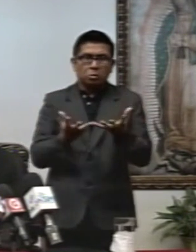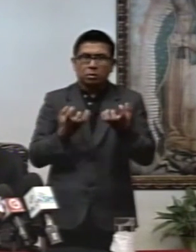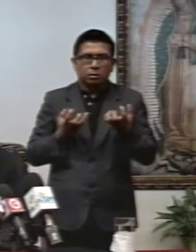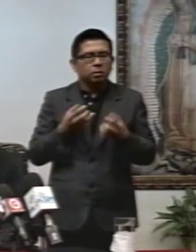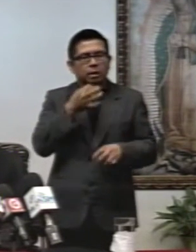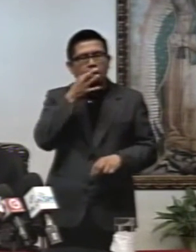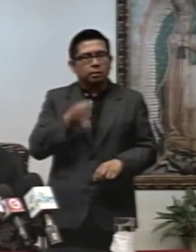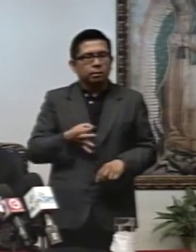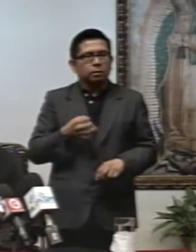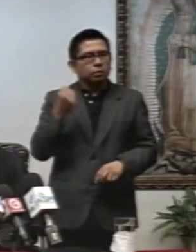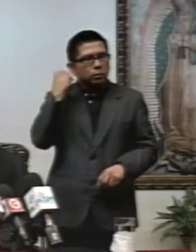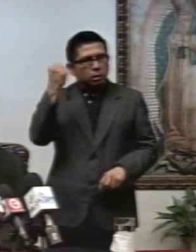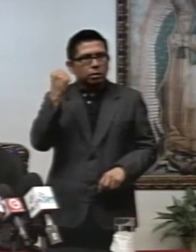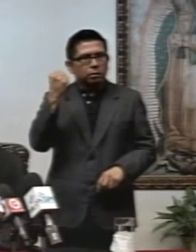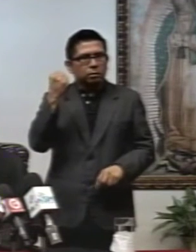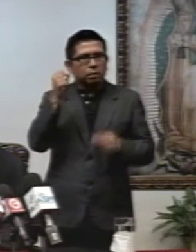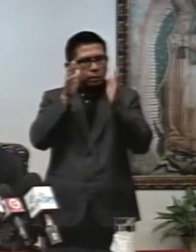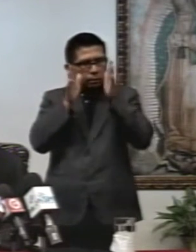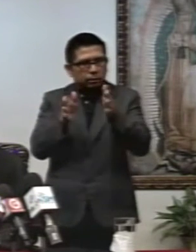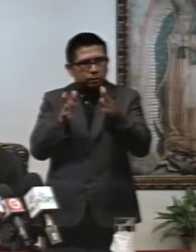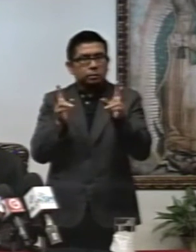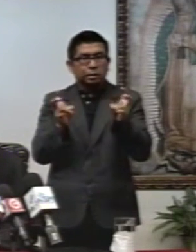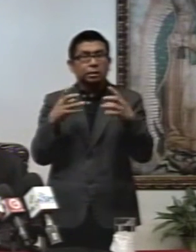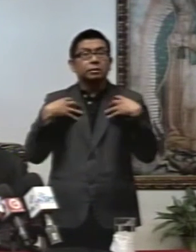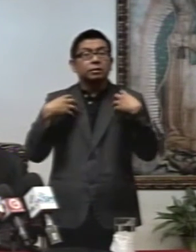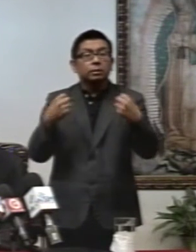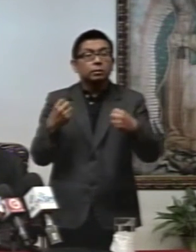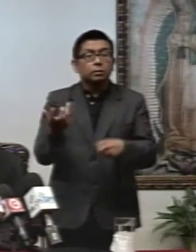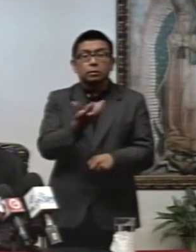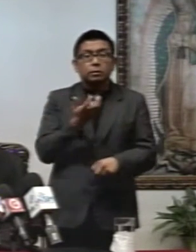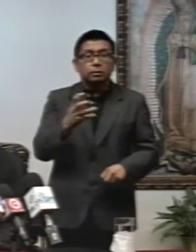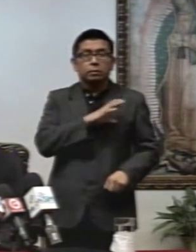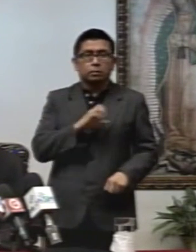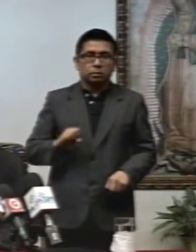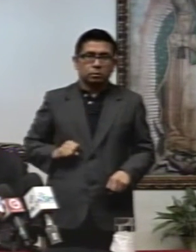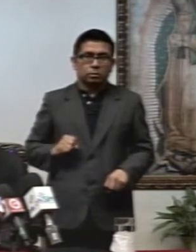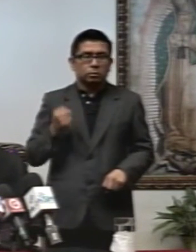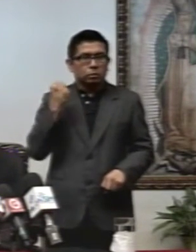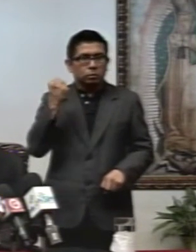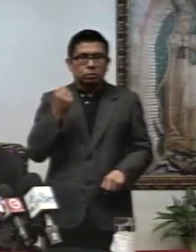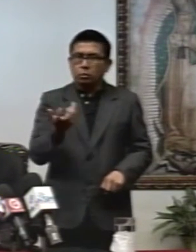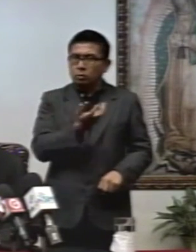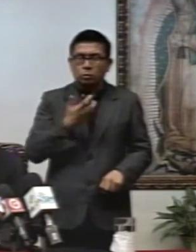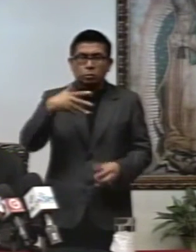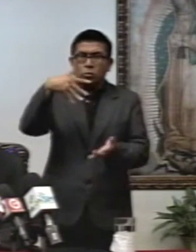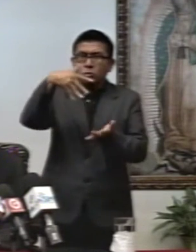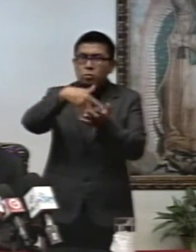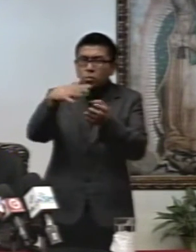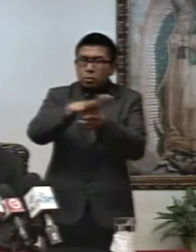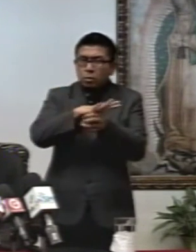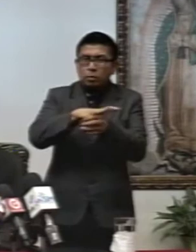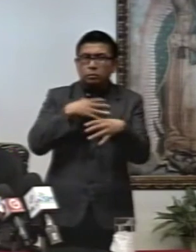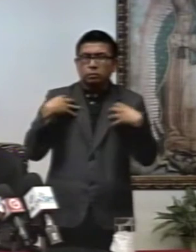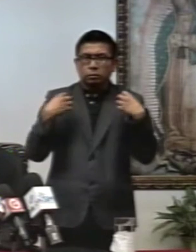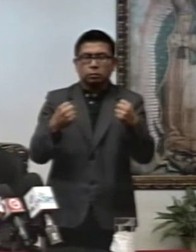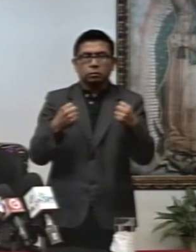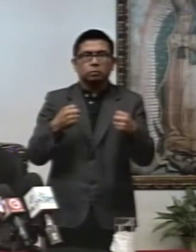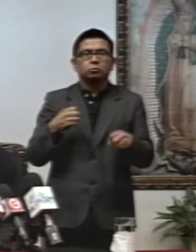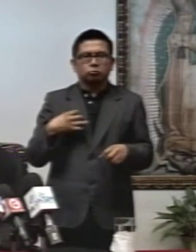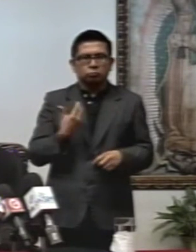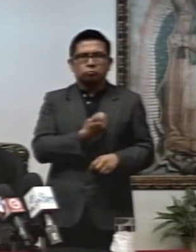es muy importante, porque es la salud del Salvador, del pueblo entero.